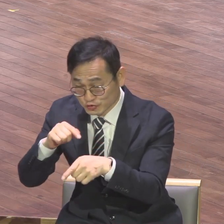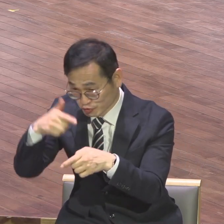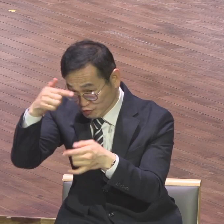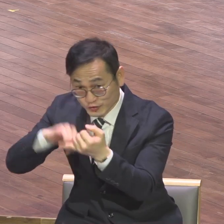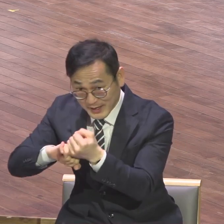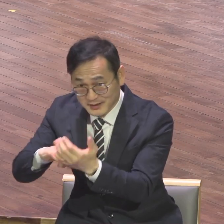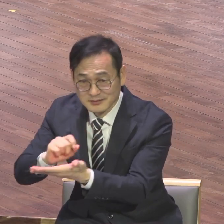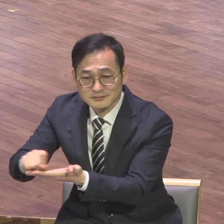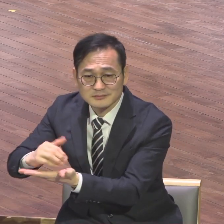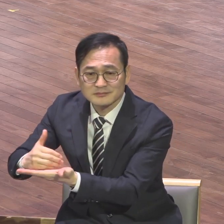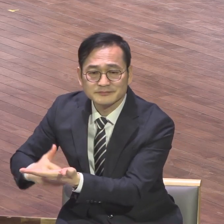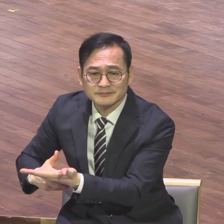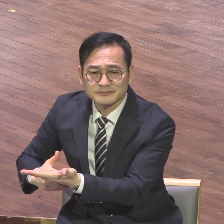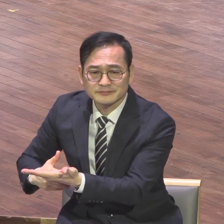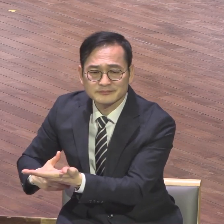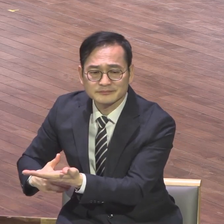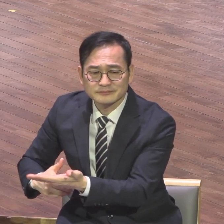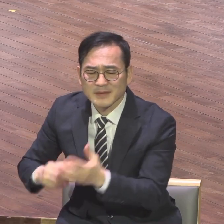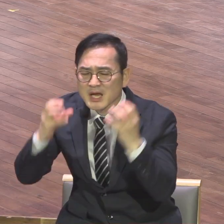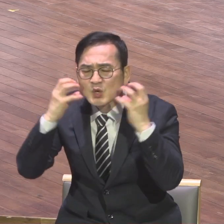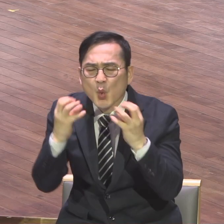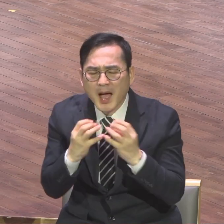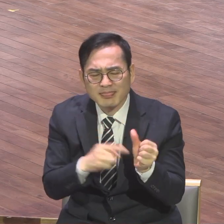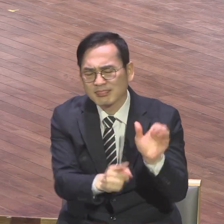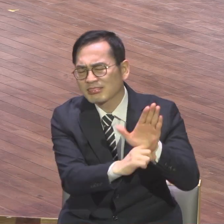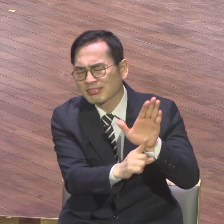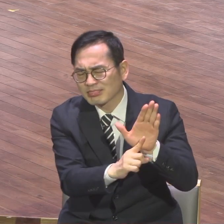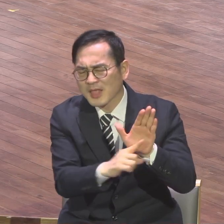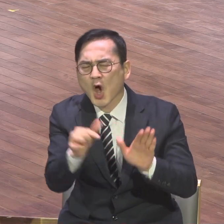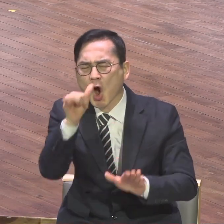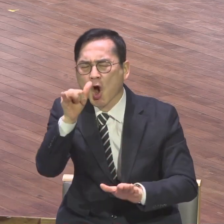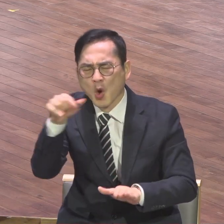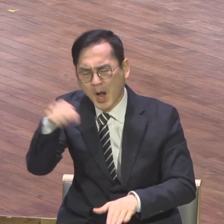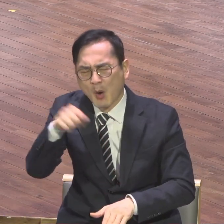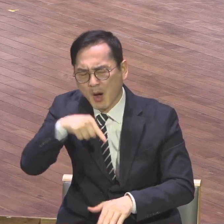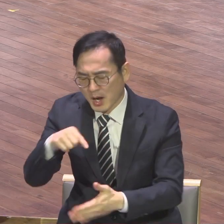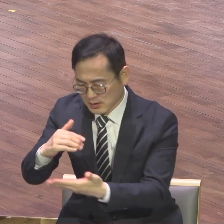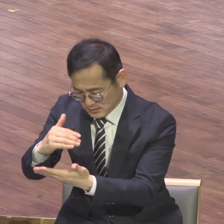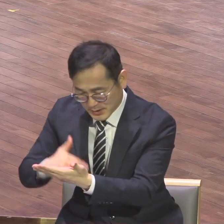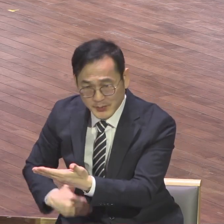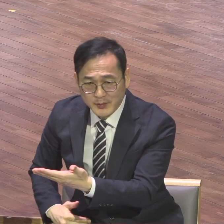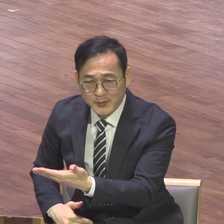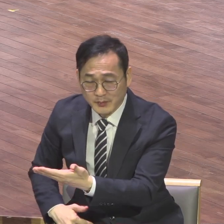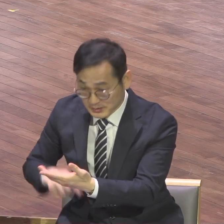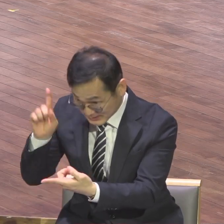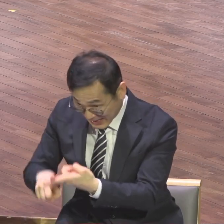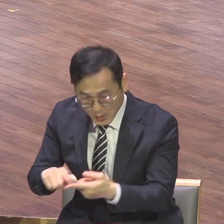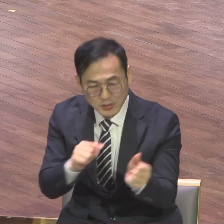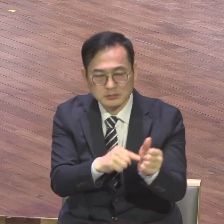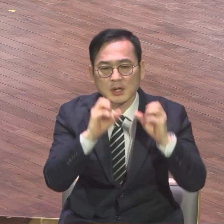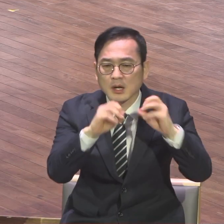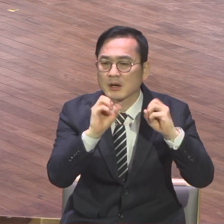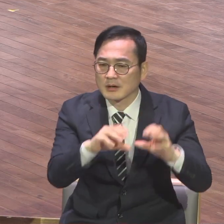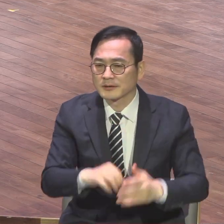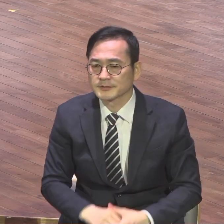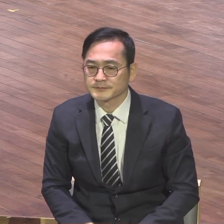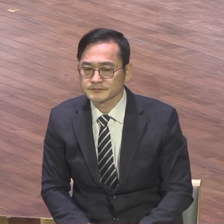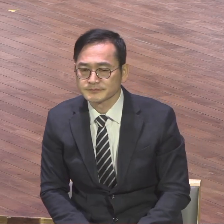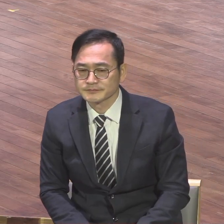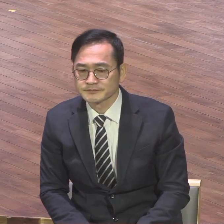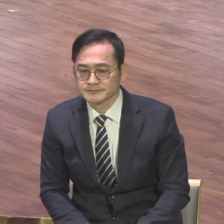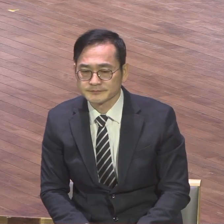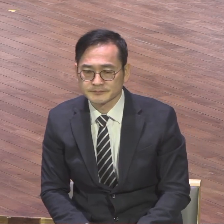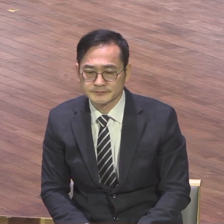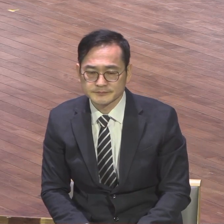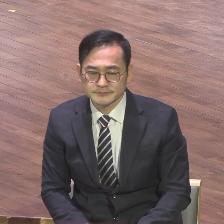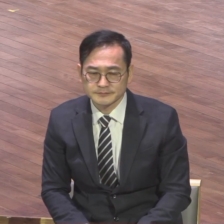이야기, 요새 이야기 아니에요. 구약에 하나님 말씀하신 것이 그대로 예언된 거예요. 성취가 됐다. 2절의